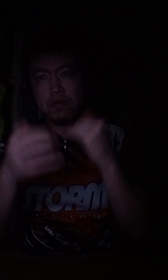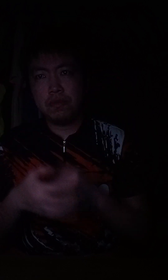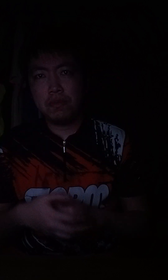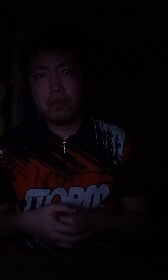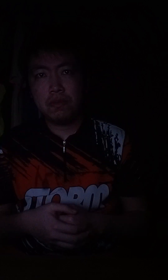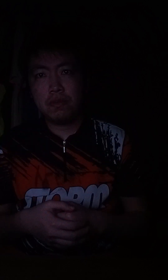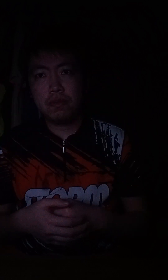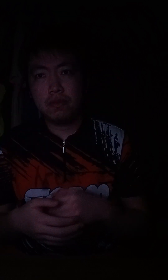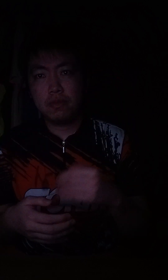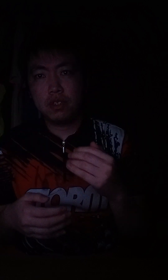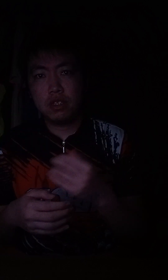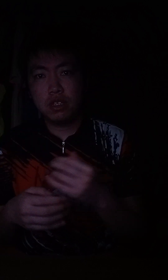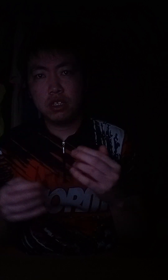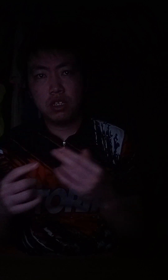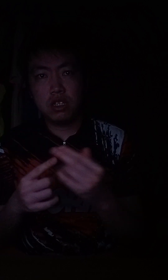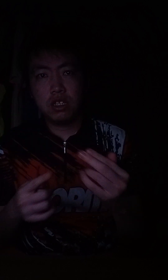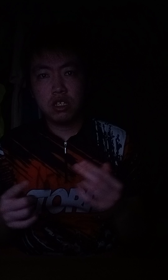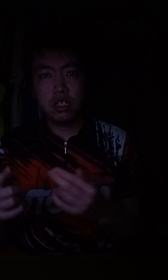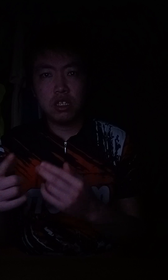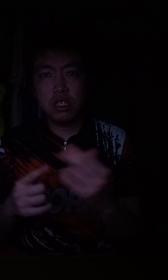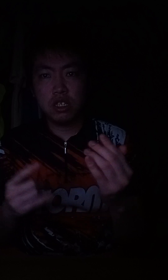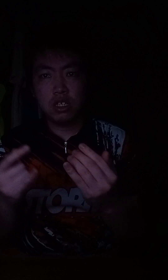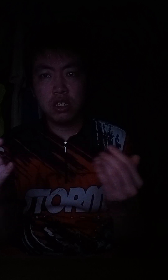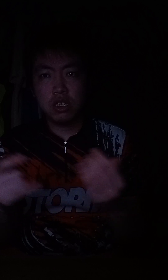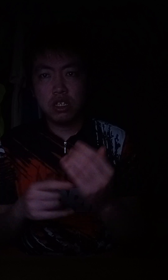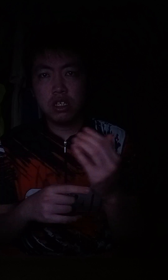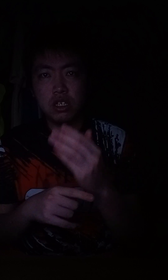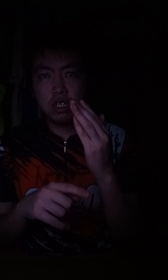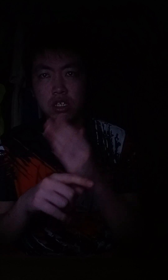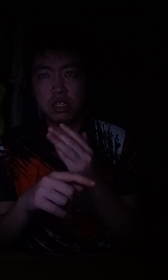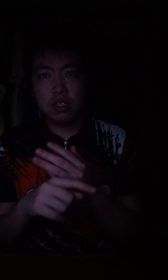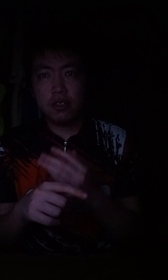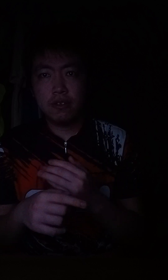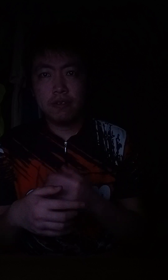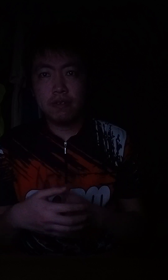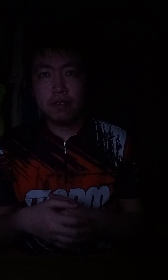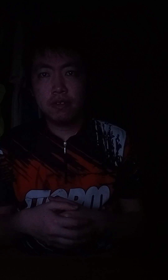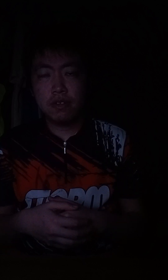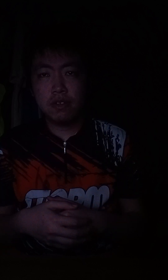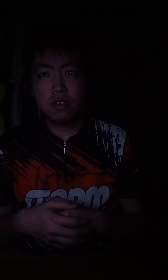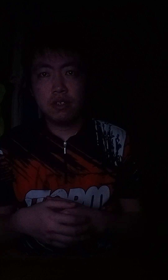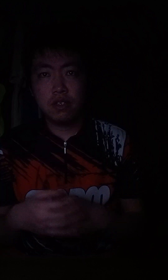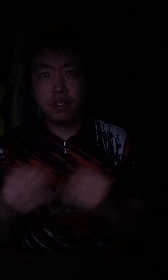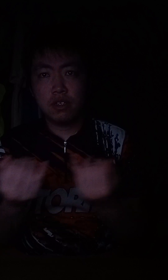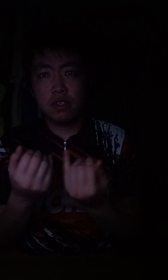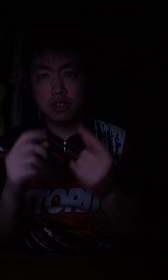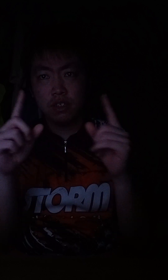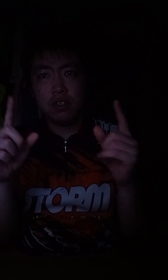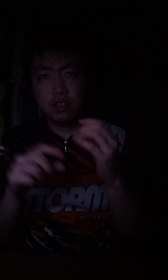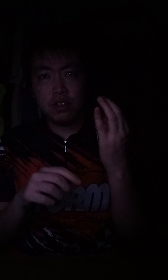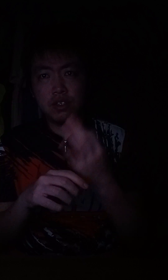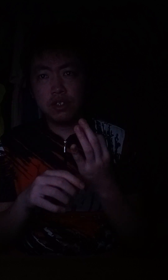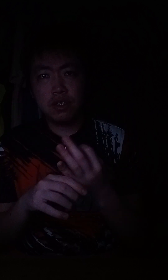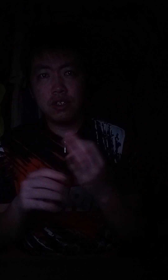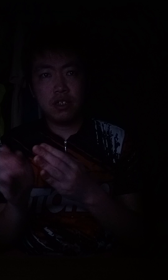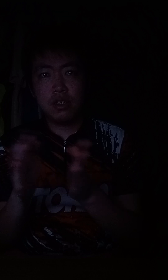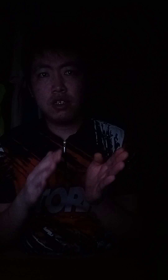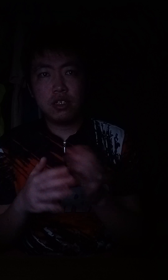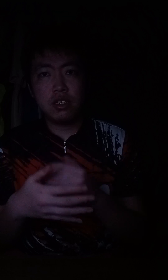보시는 것처럼 이곳은 화장실 칸 사이 공간이 모두 막혀 있습니다. 불법 촬영 예방을 위한 시설물입니다.